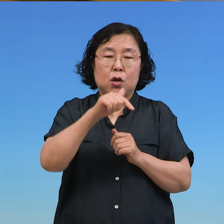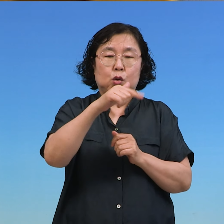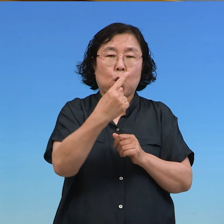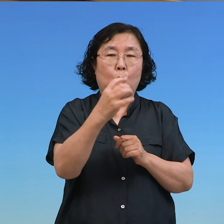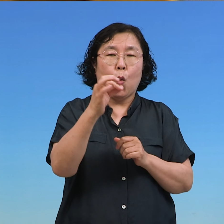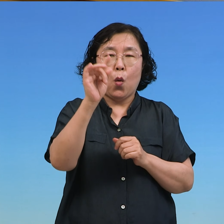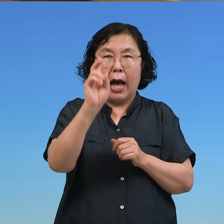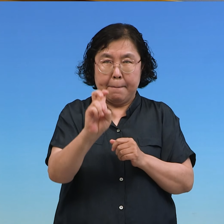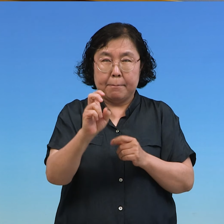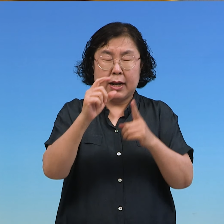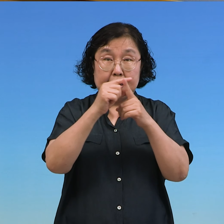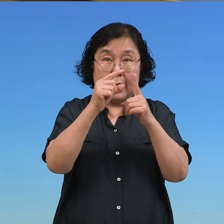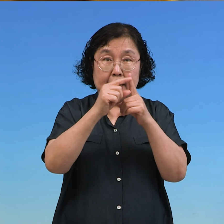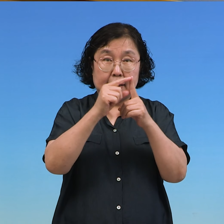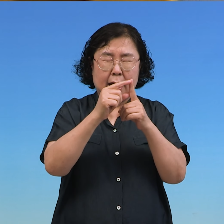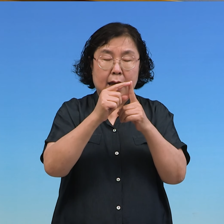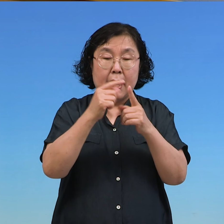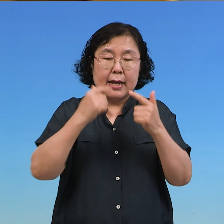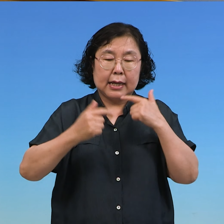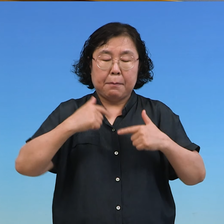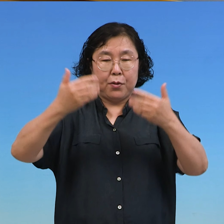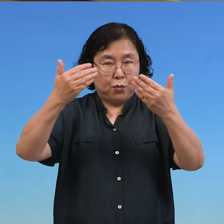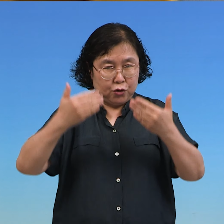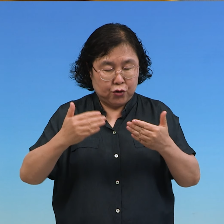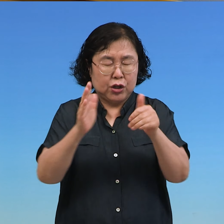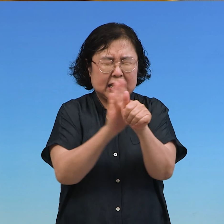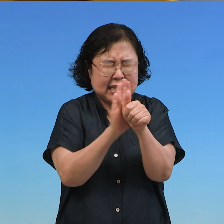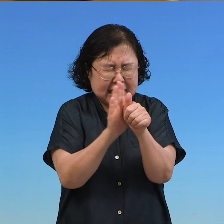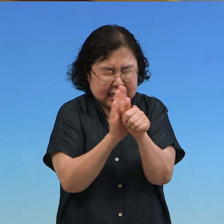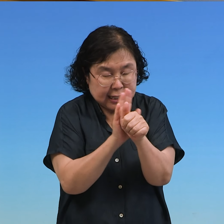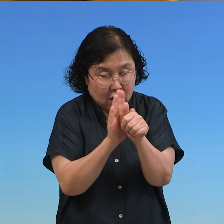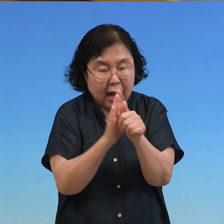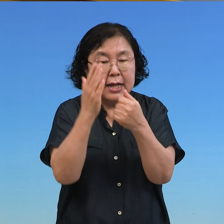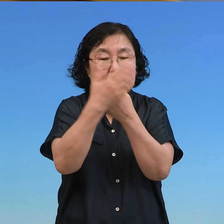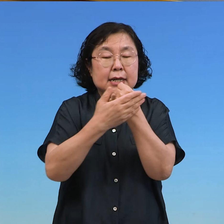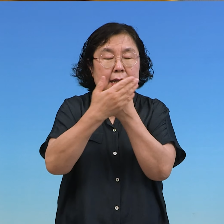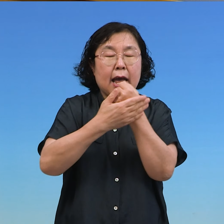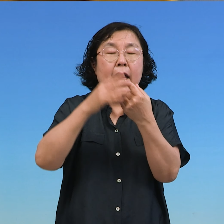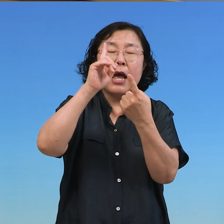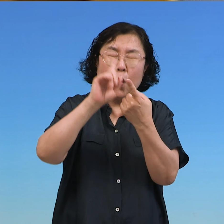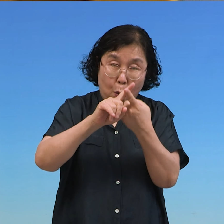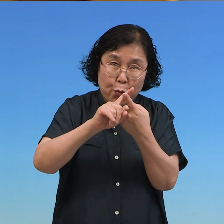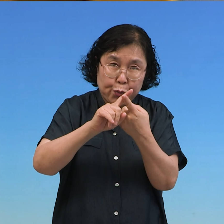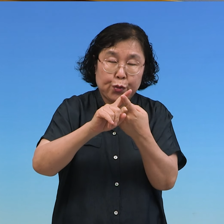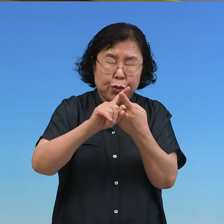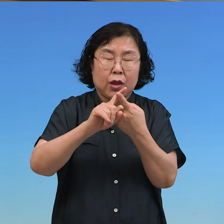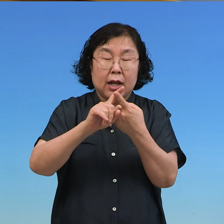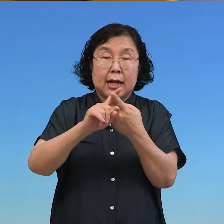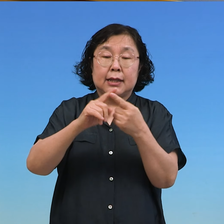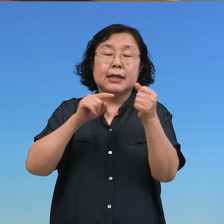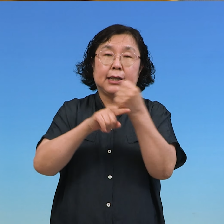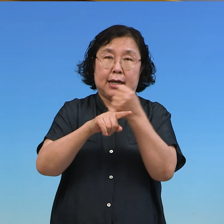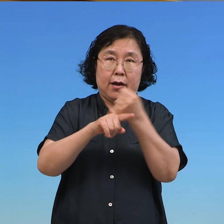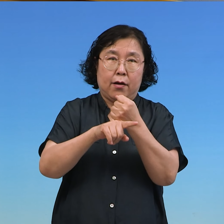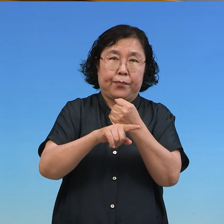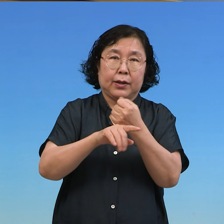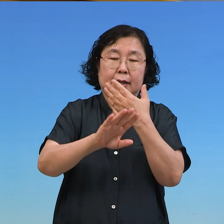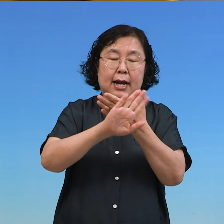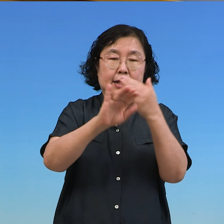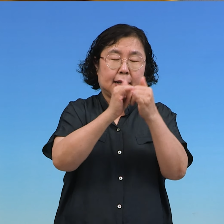친절한 은혜스러운 이런 뜻이 내포된 단어입니다 그래서 공동번역은 이렇게 번역합니다